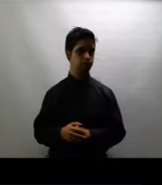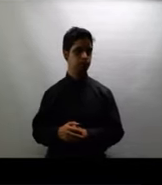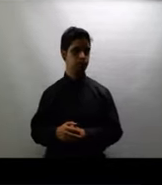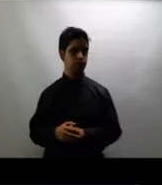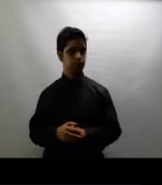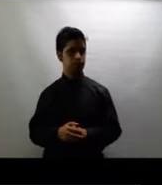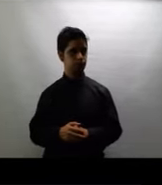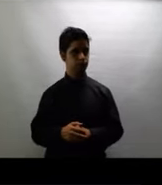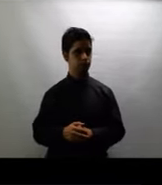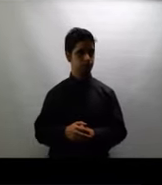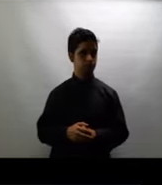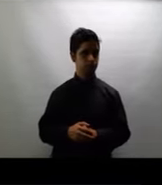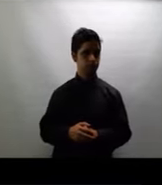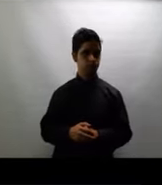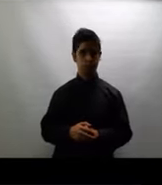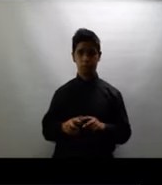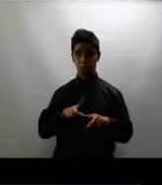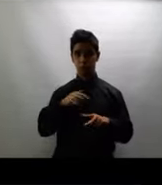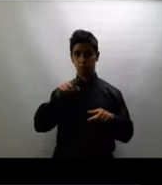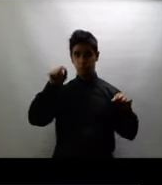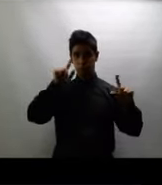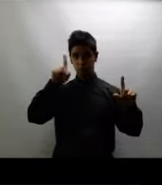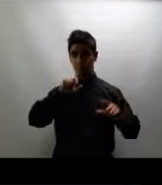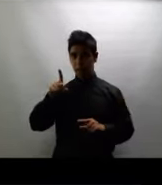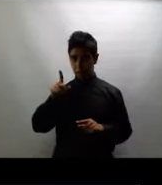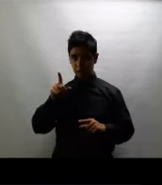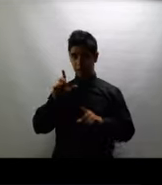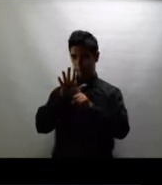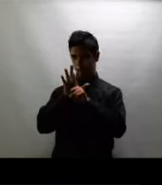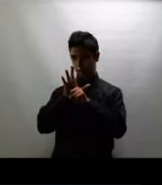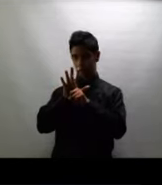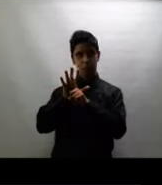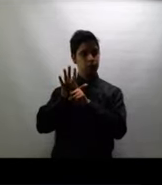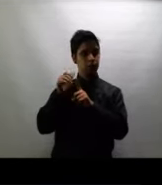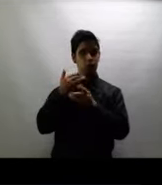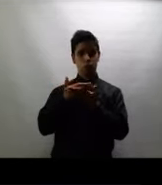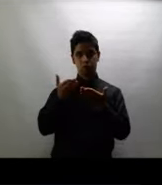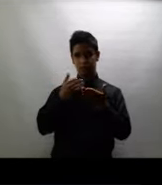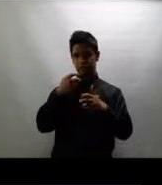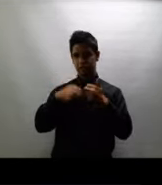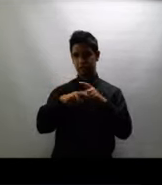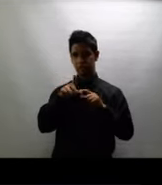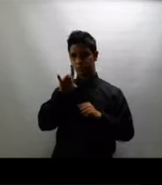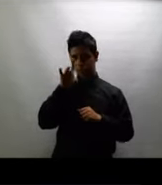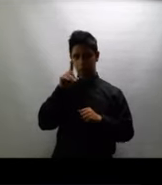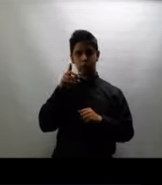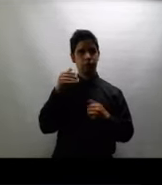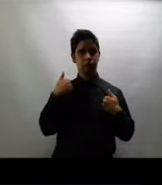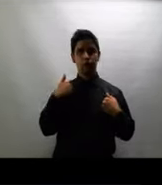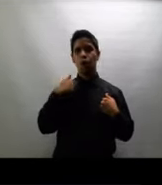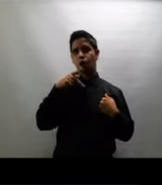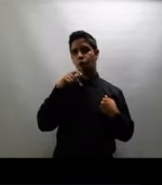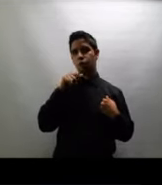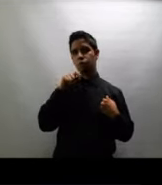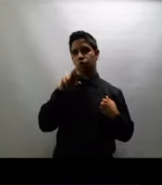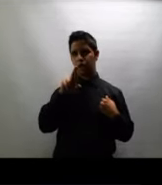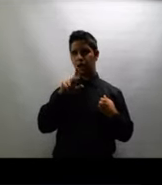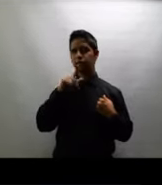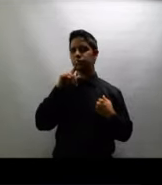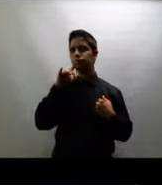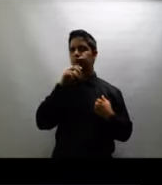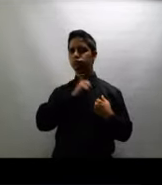que tú sabes que hay fanáticos que eso es algo muy raro de conseguir. Esos pósters inmensos